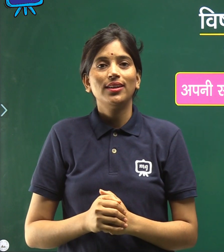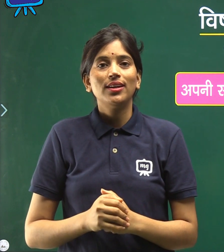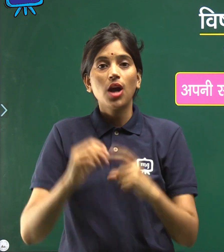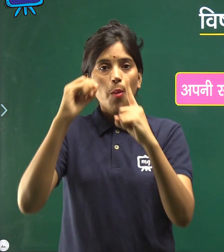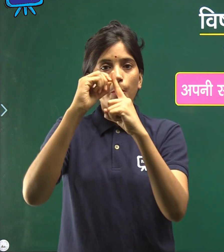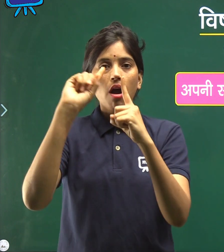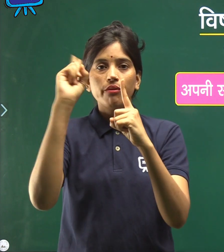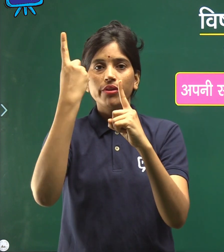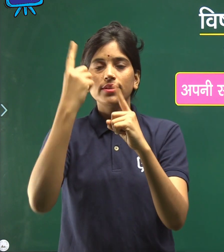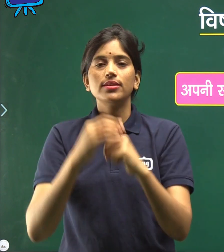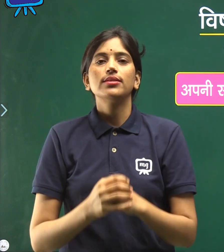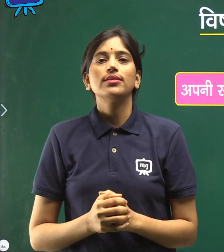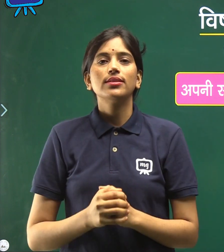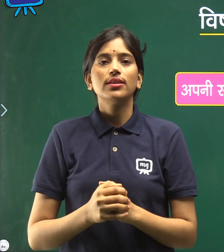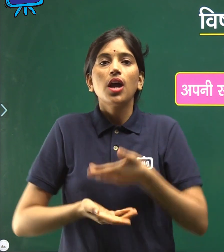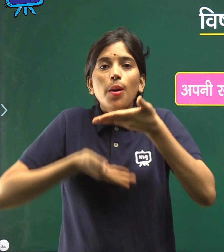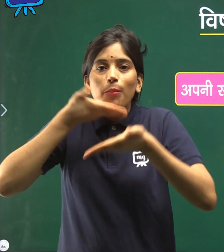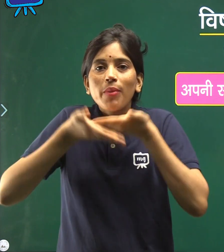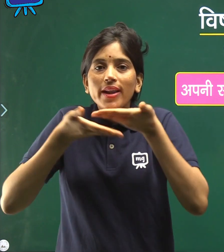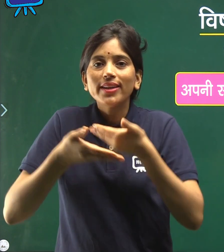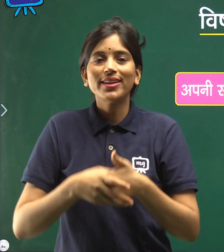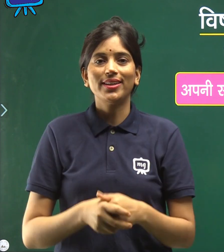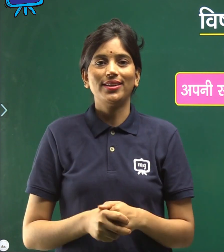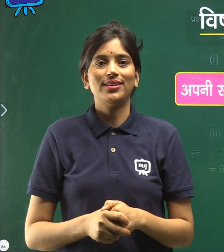भाग फर्स्ट पढ़ाएंगे।